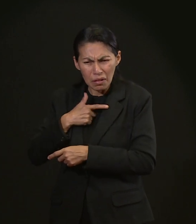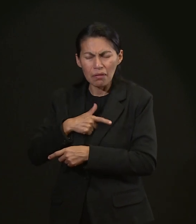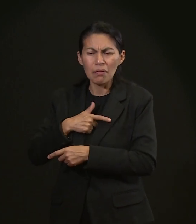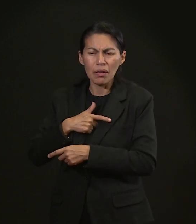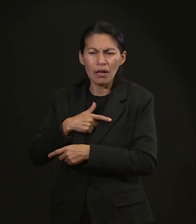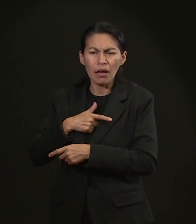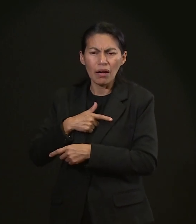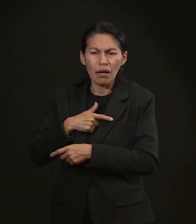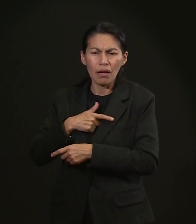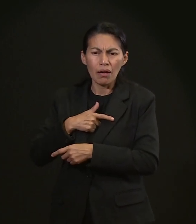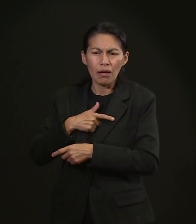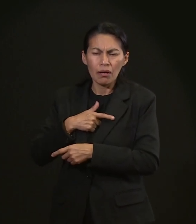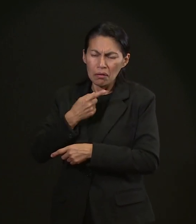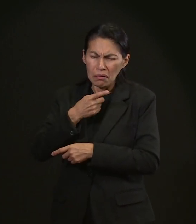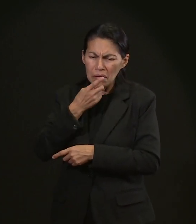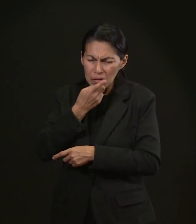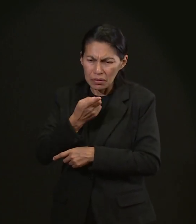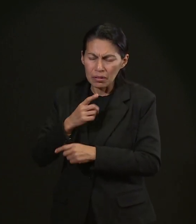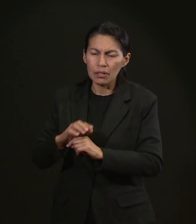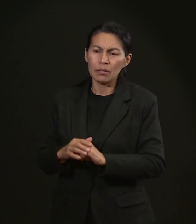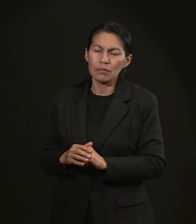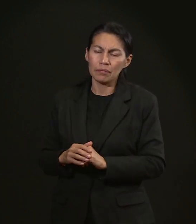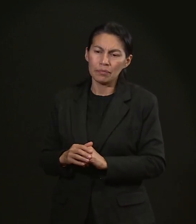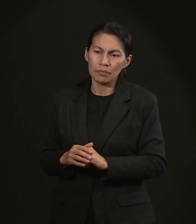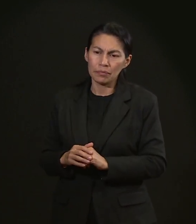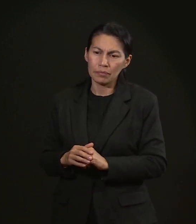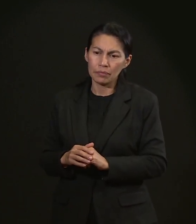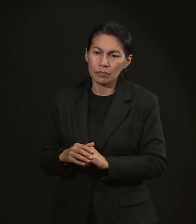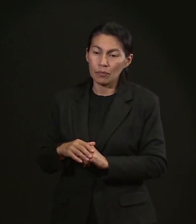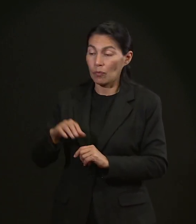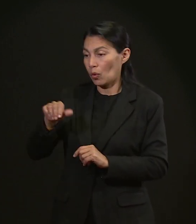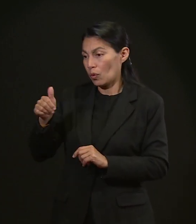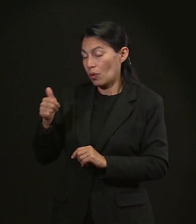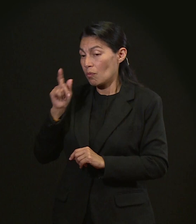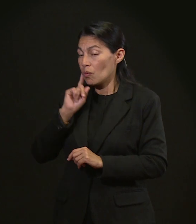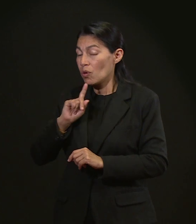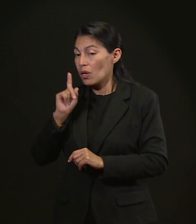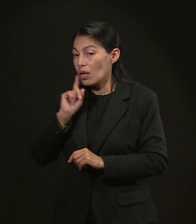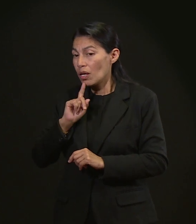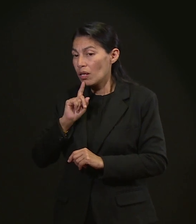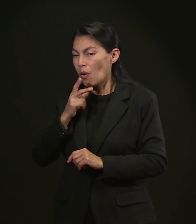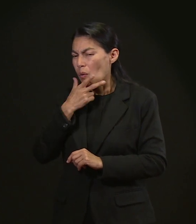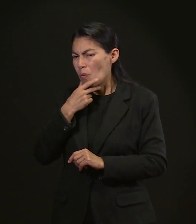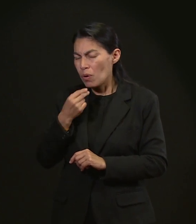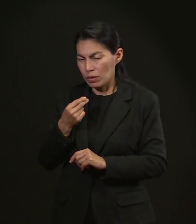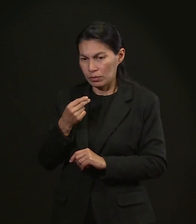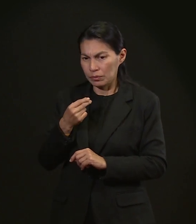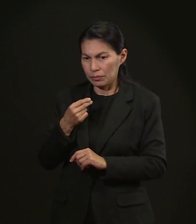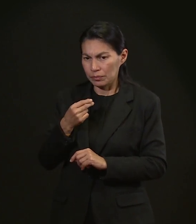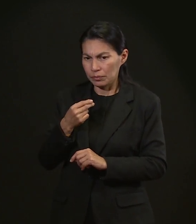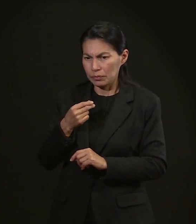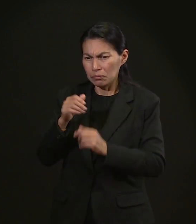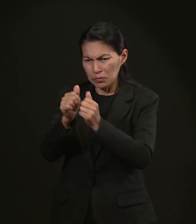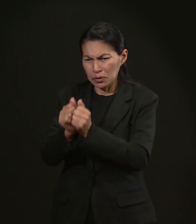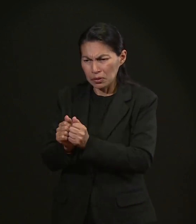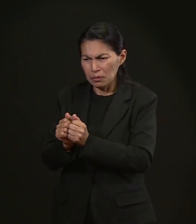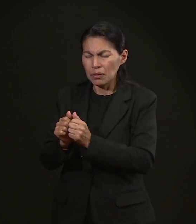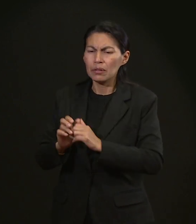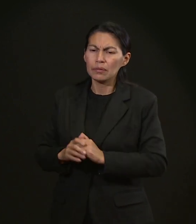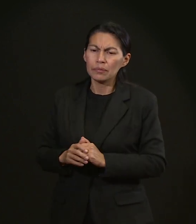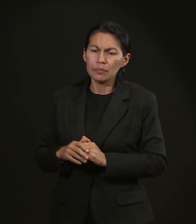ahora me gustaba su tema de conversación y con las demás compañeras y compañeros y